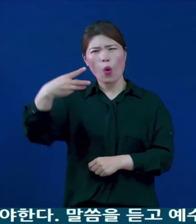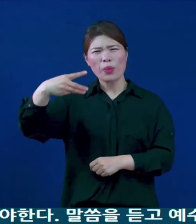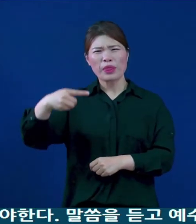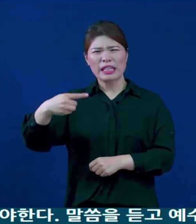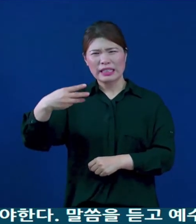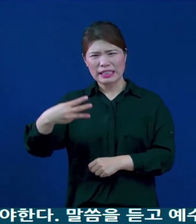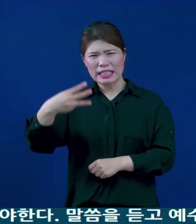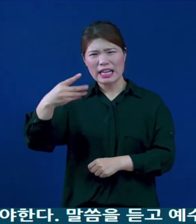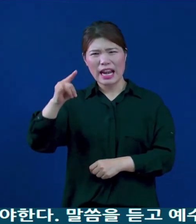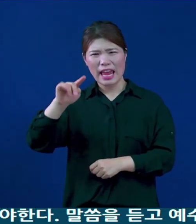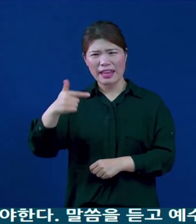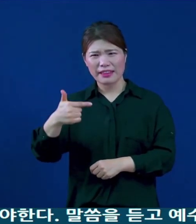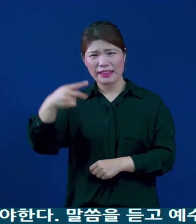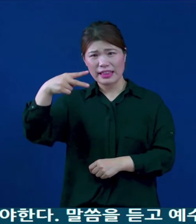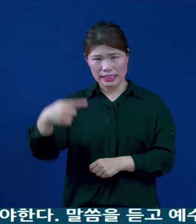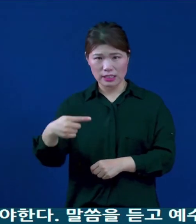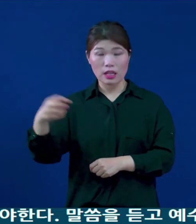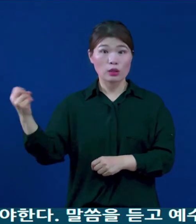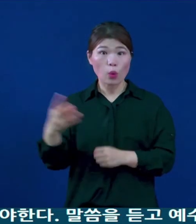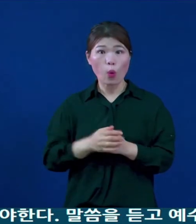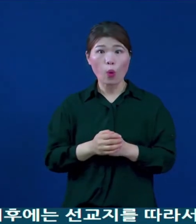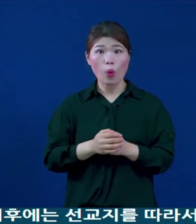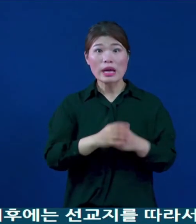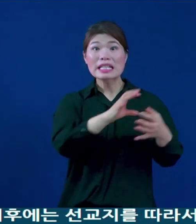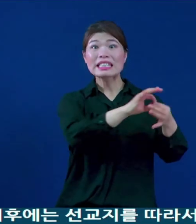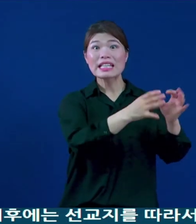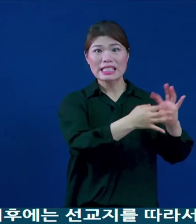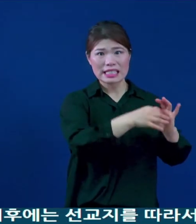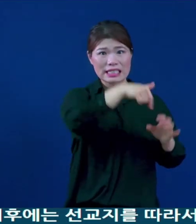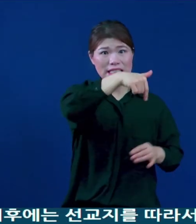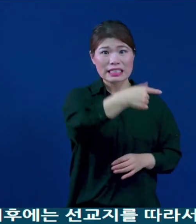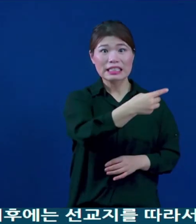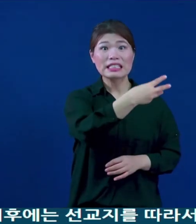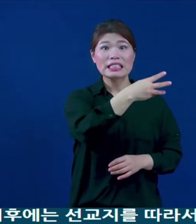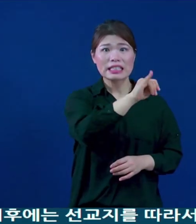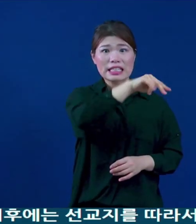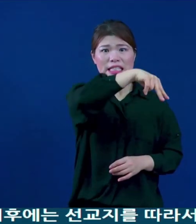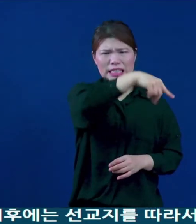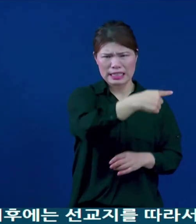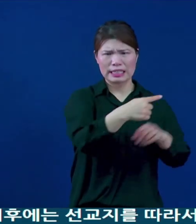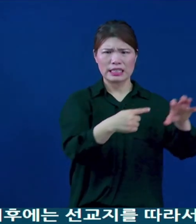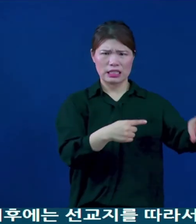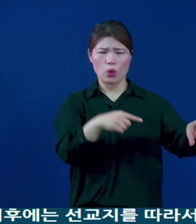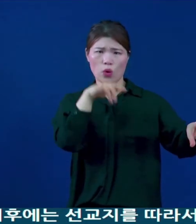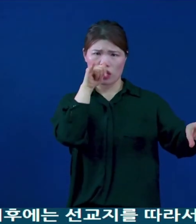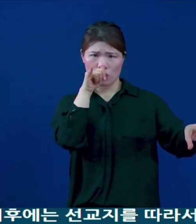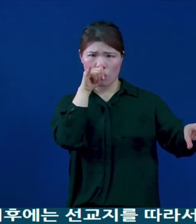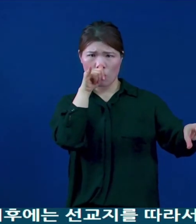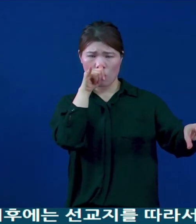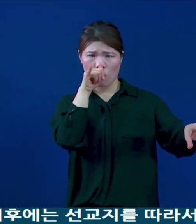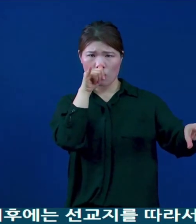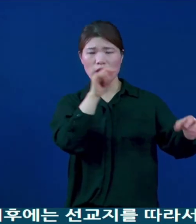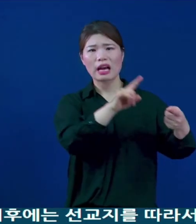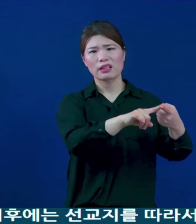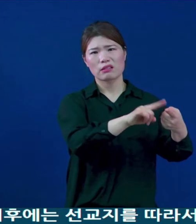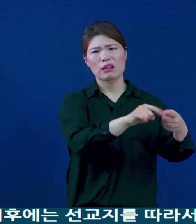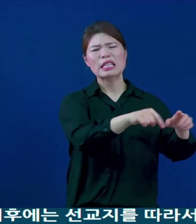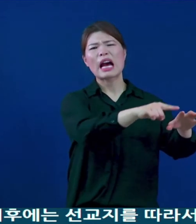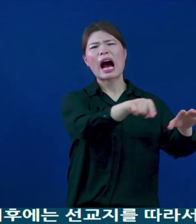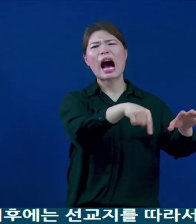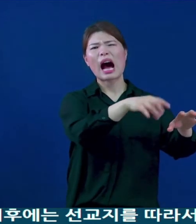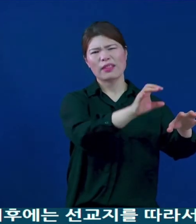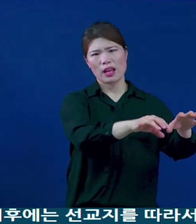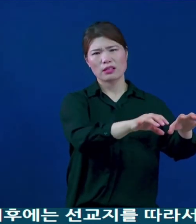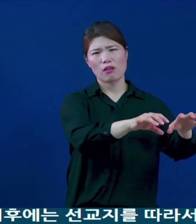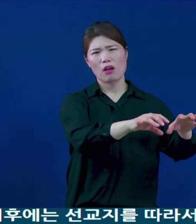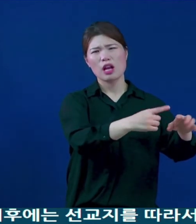그리스의 고린도에서 좀 떨어진 곳에 파트라스라는 데가 있습니다. 지금도 있는 도시입니다. 이 파트라스에 가서 순교했다, 이런